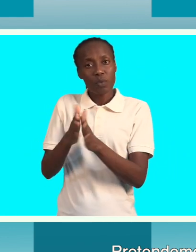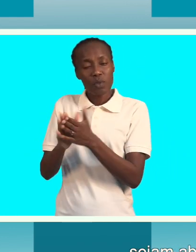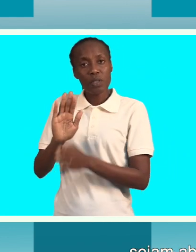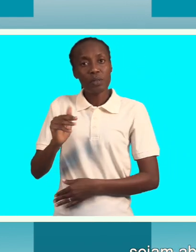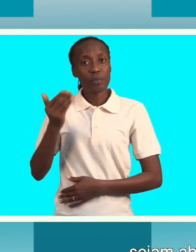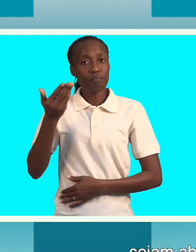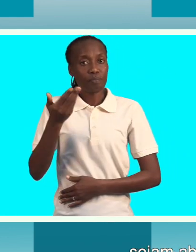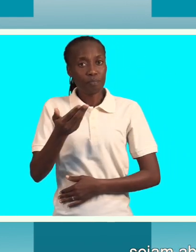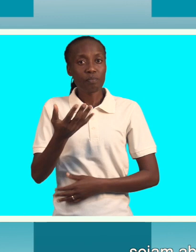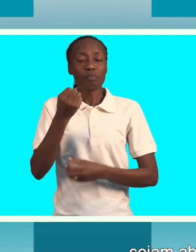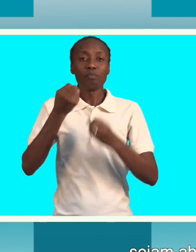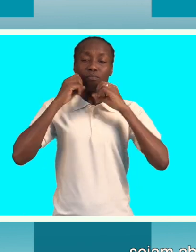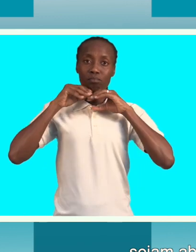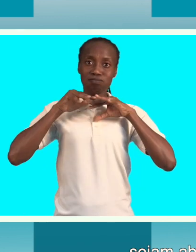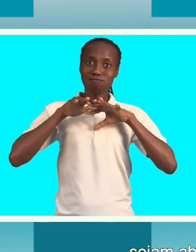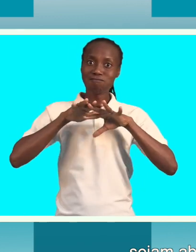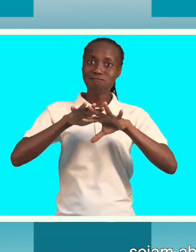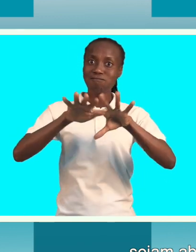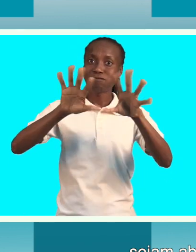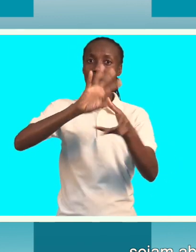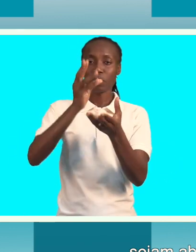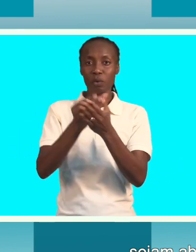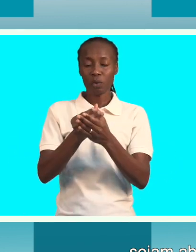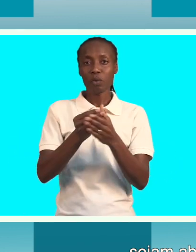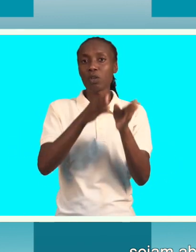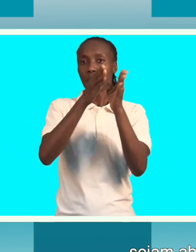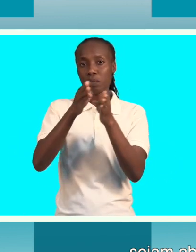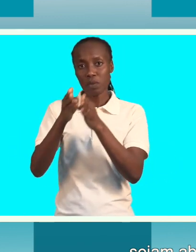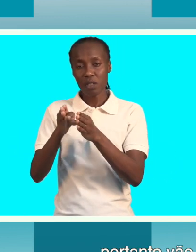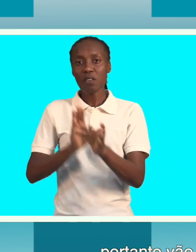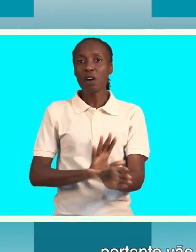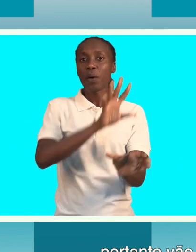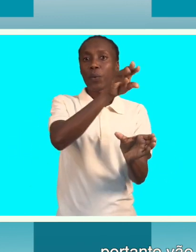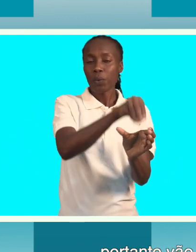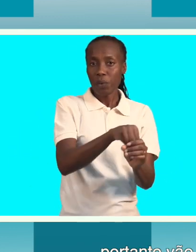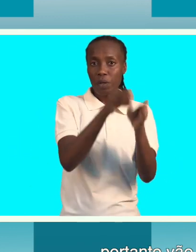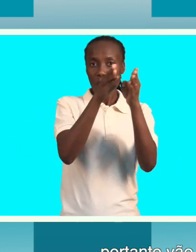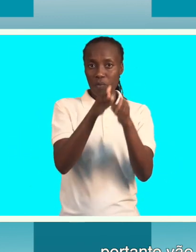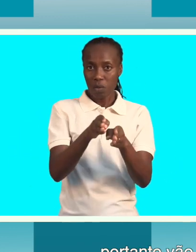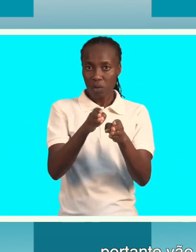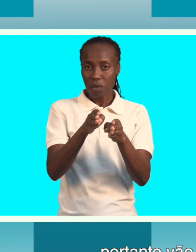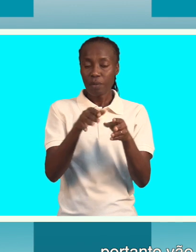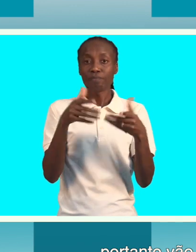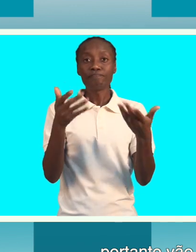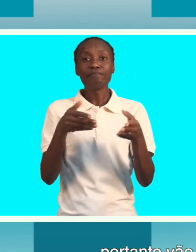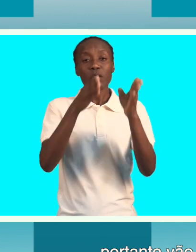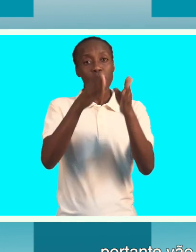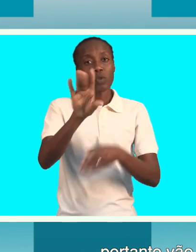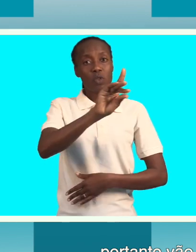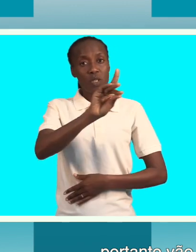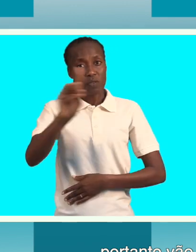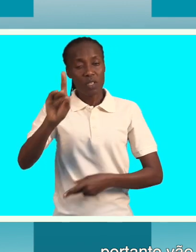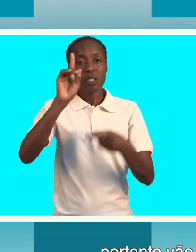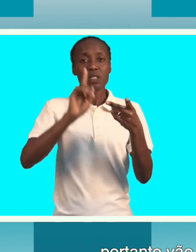sejam abrangentes e integrais. Portanto, vão incluir tanto pessoas com